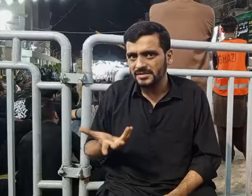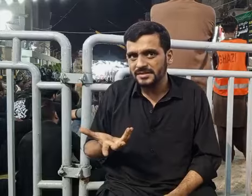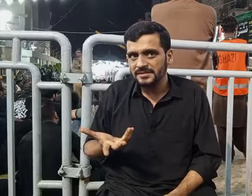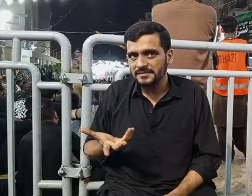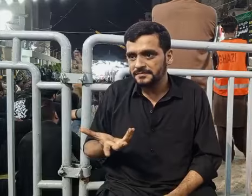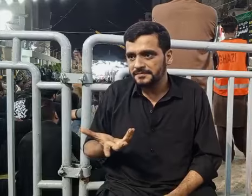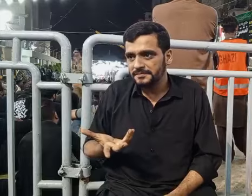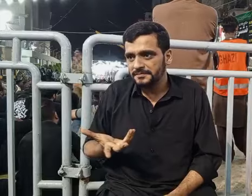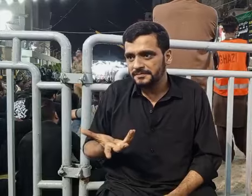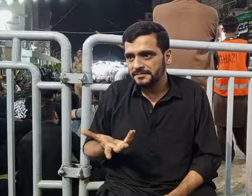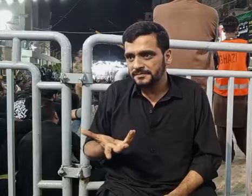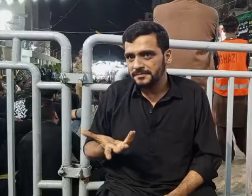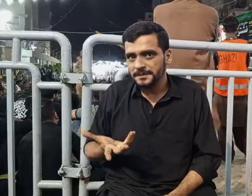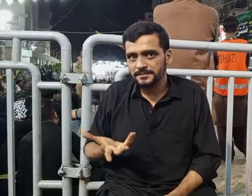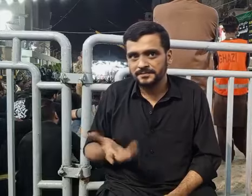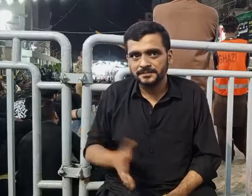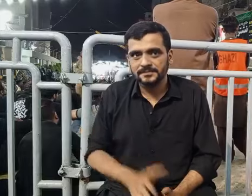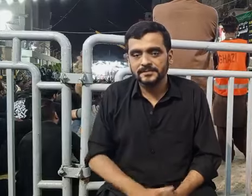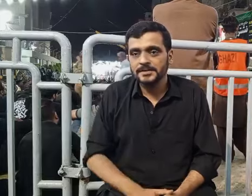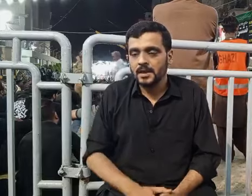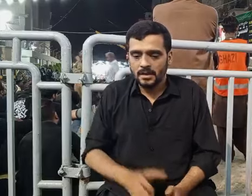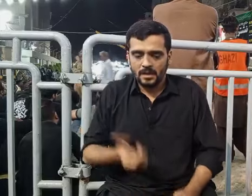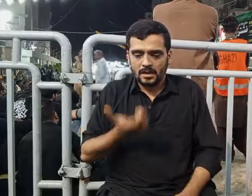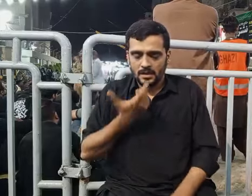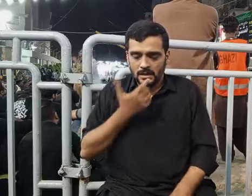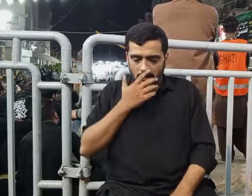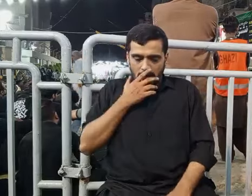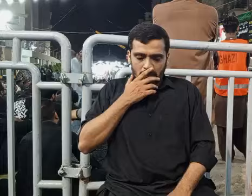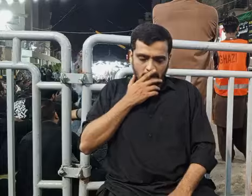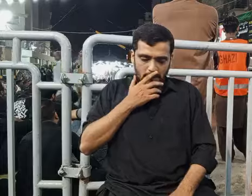درمیان میں حسین لیٹ گئے، ایک طرف قاسم کا لاشا،